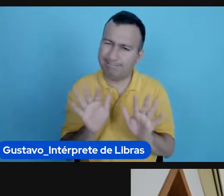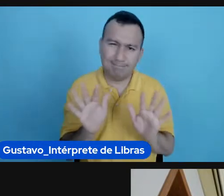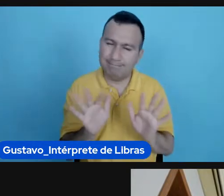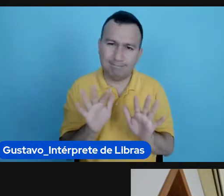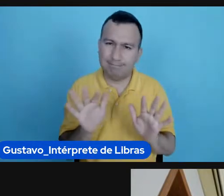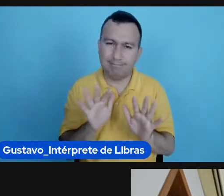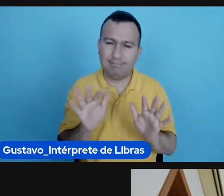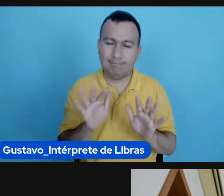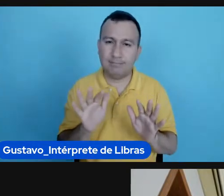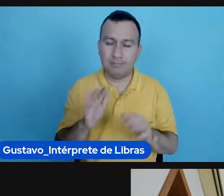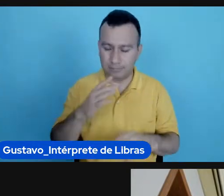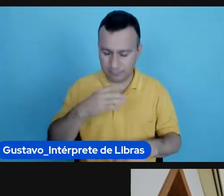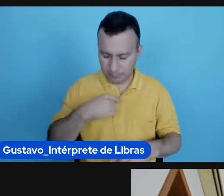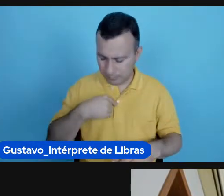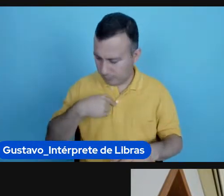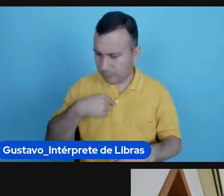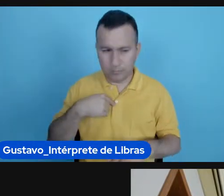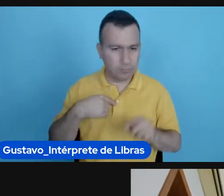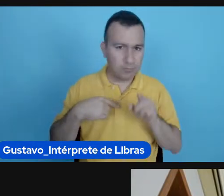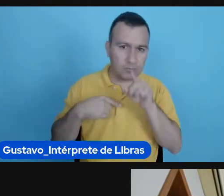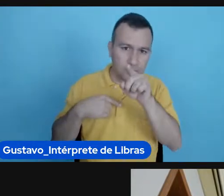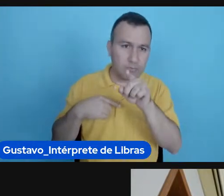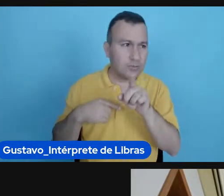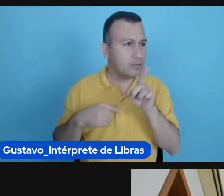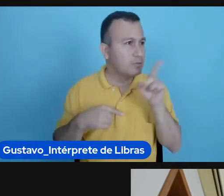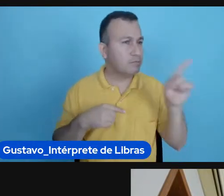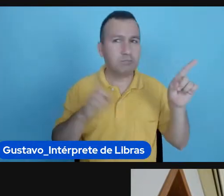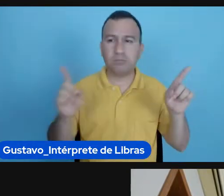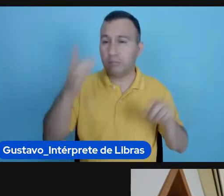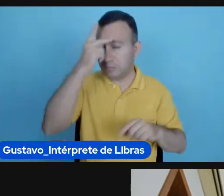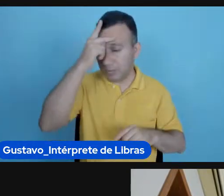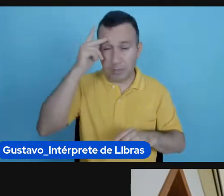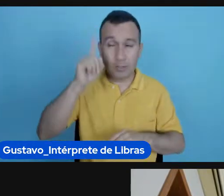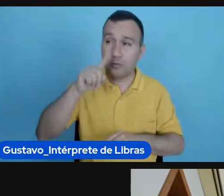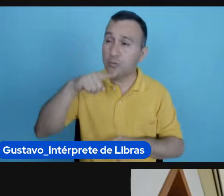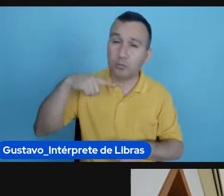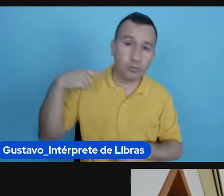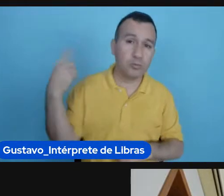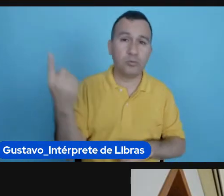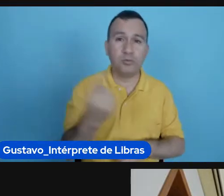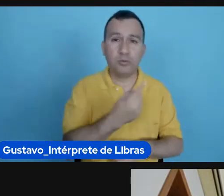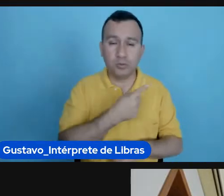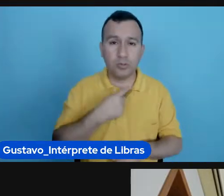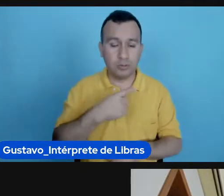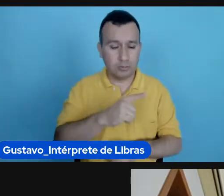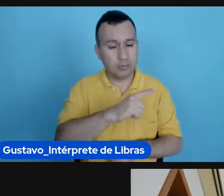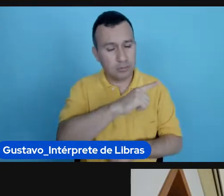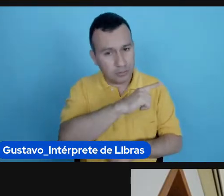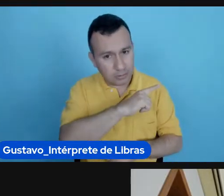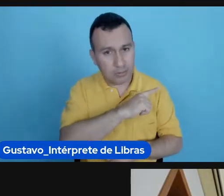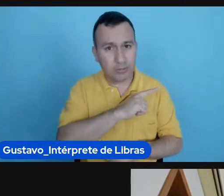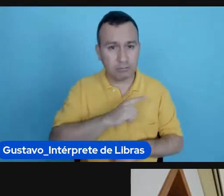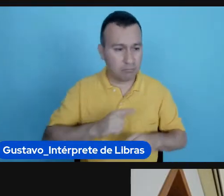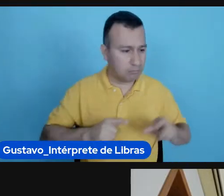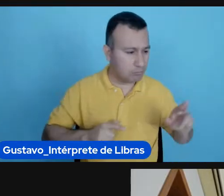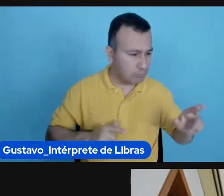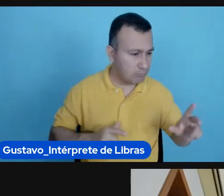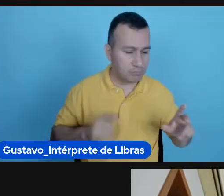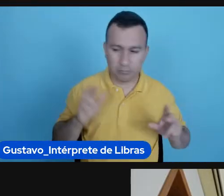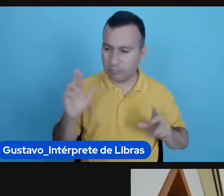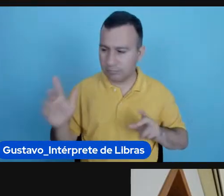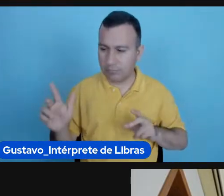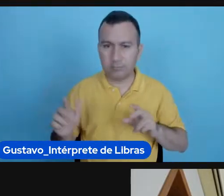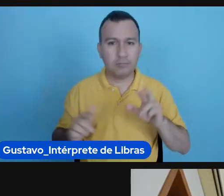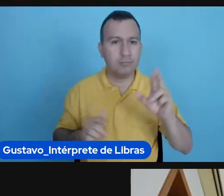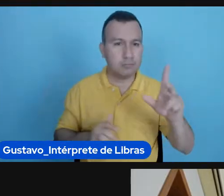diferentes, temos nossas singularidades, né, particularidades. Mas,